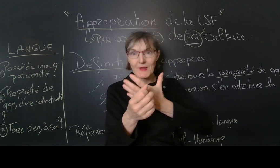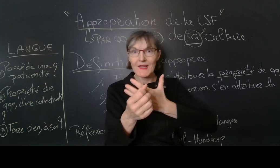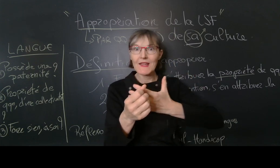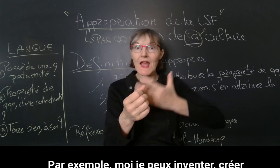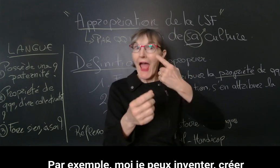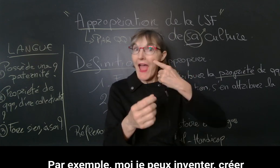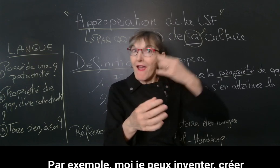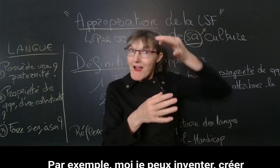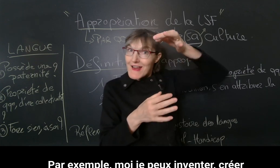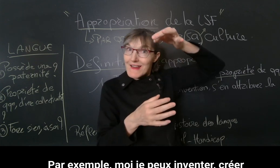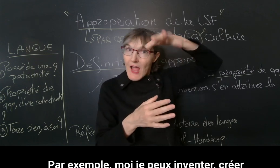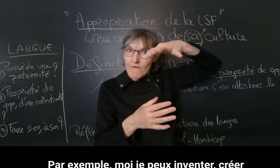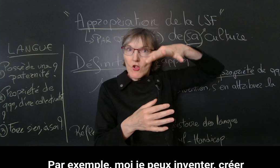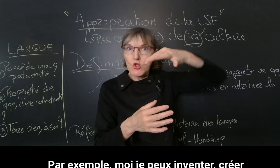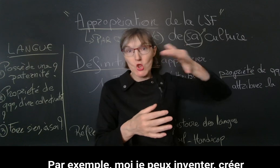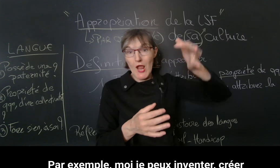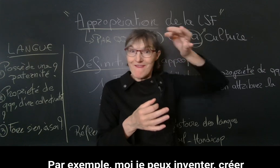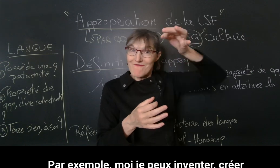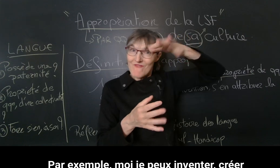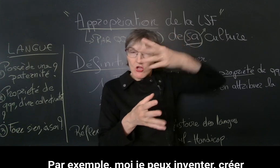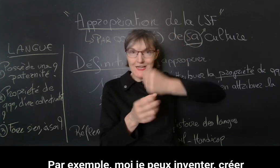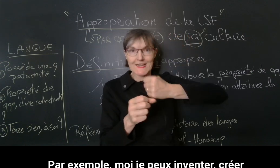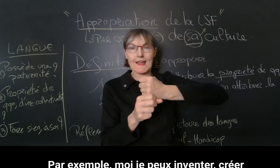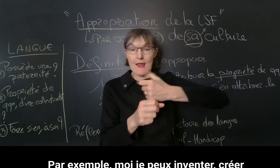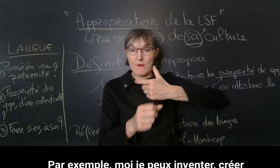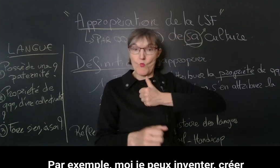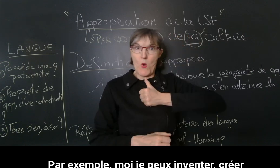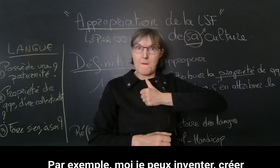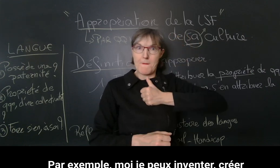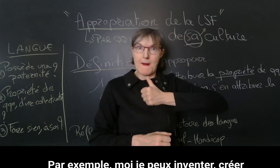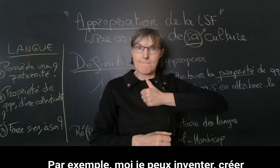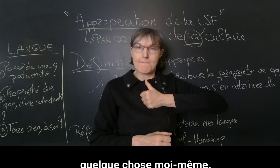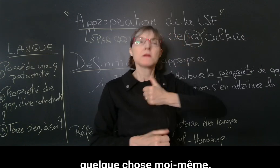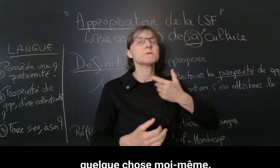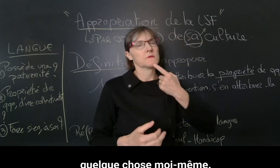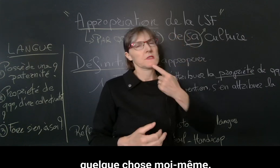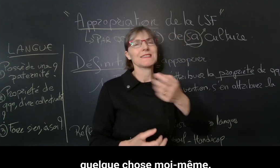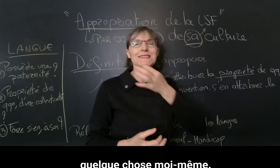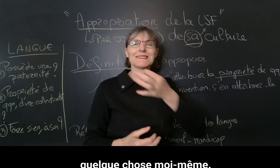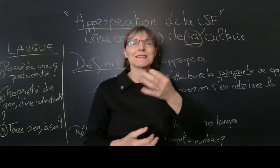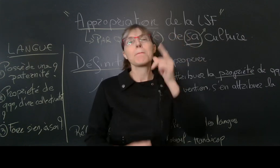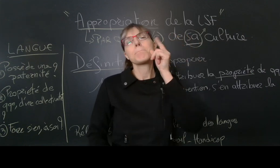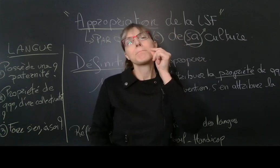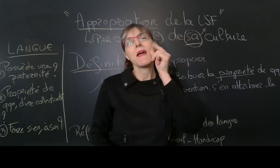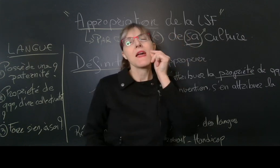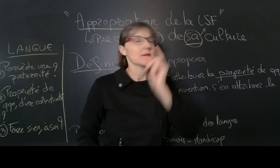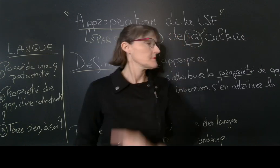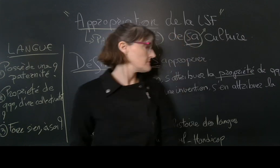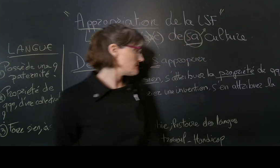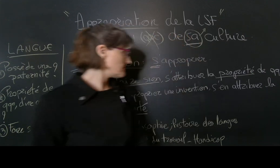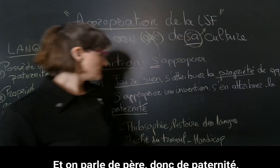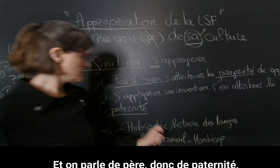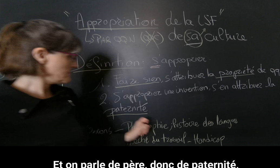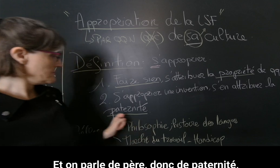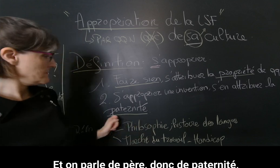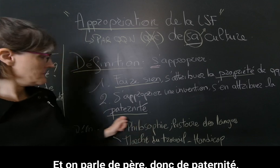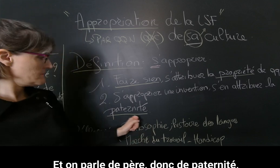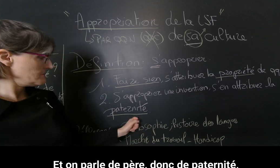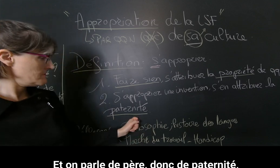par exemple moi je peux inventer créer quelque chose moi même et on parle